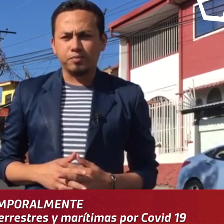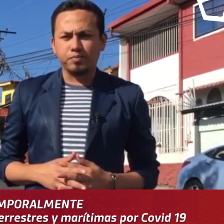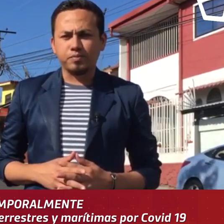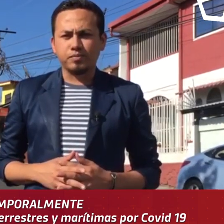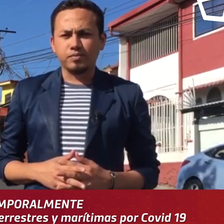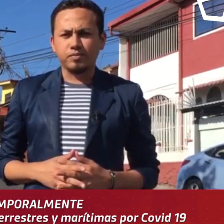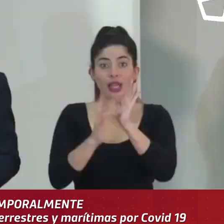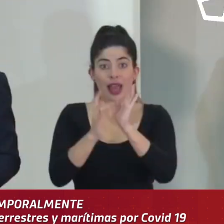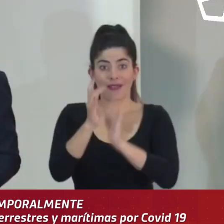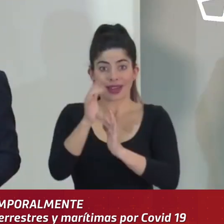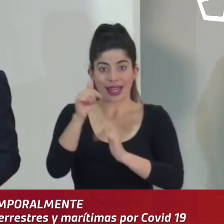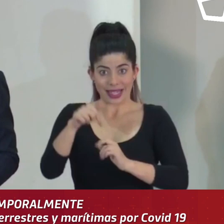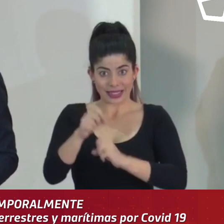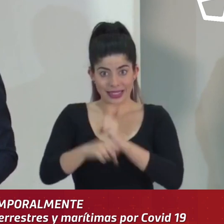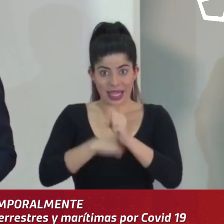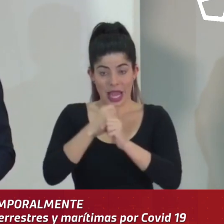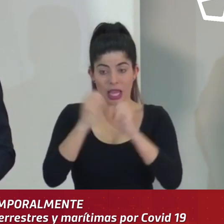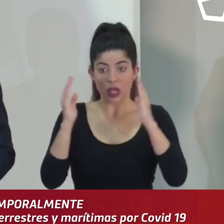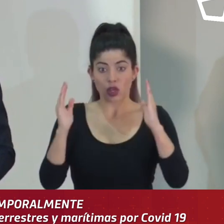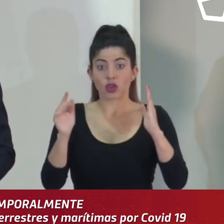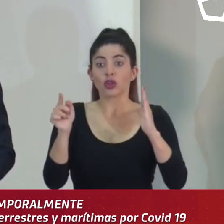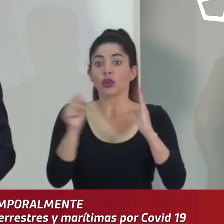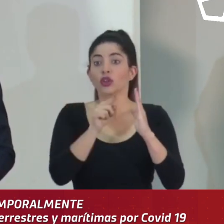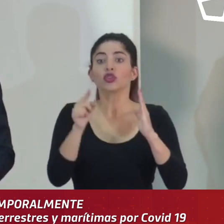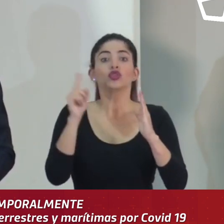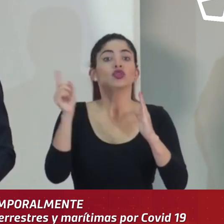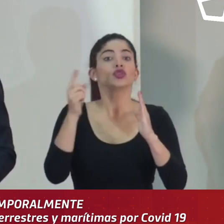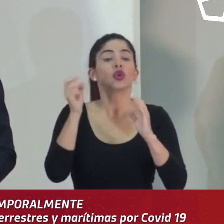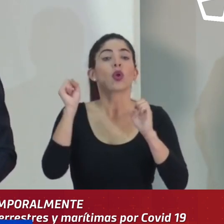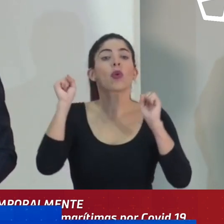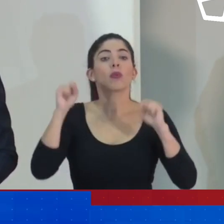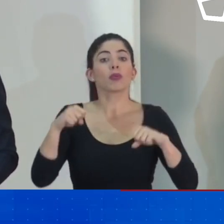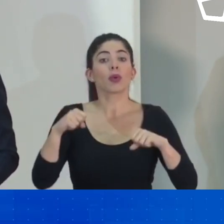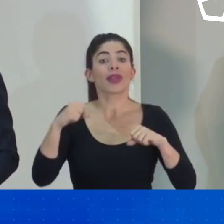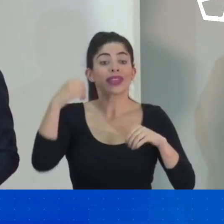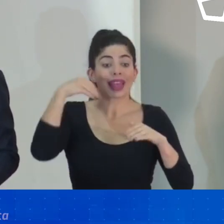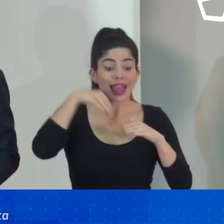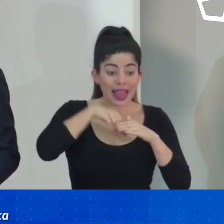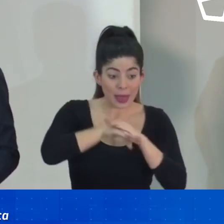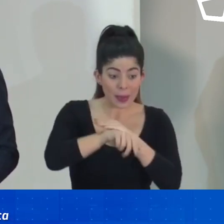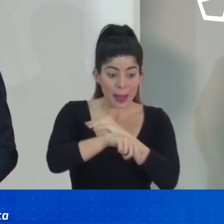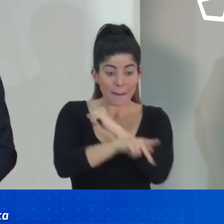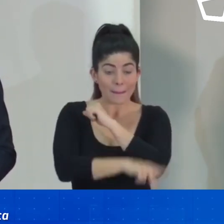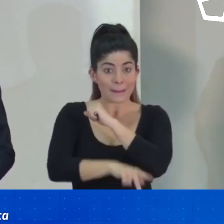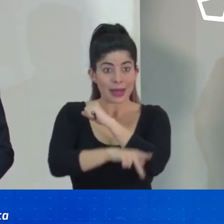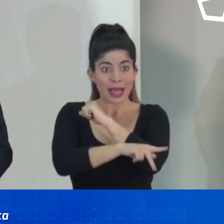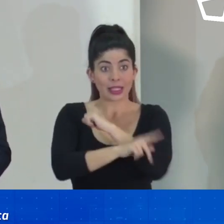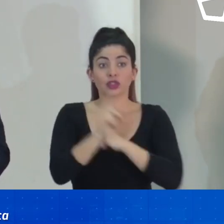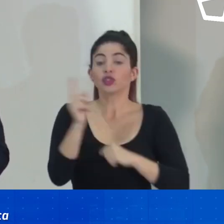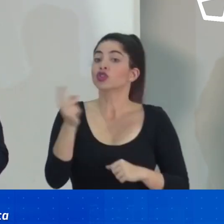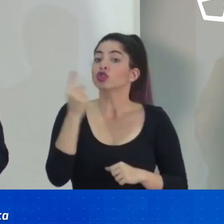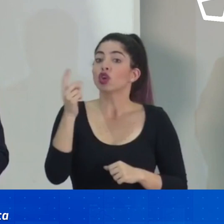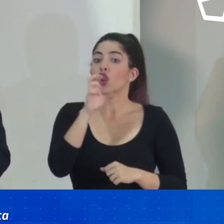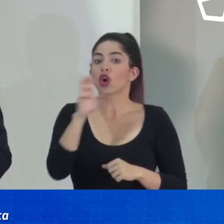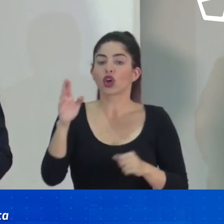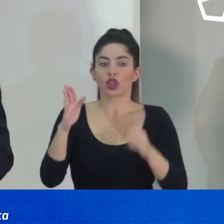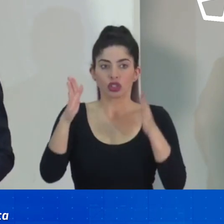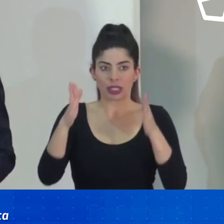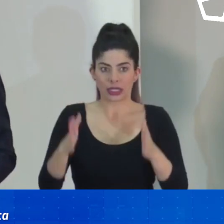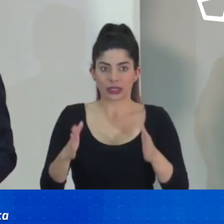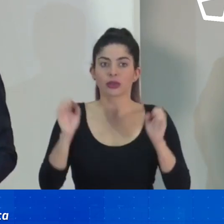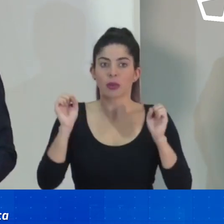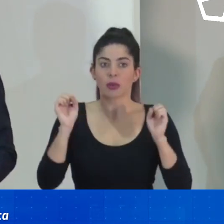Alvarado. Solo podrán ingresar al país las y los